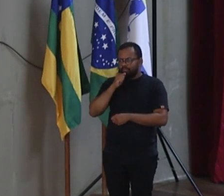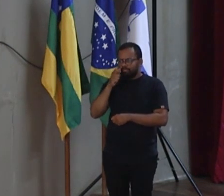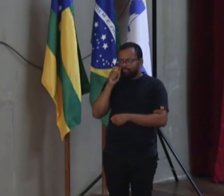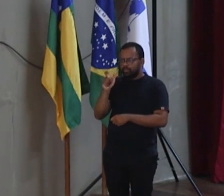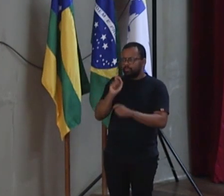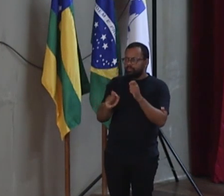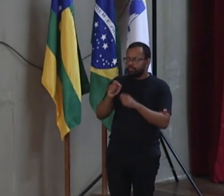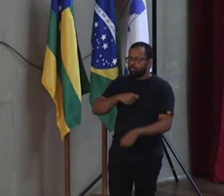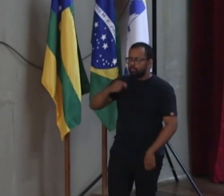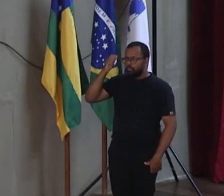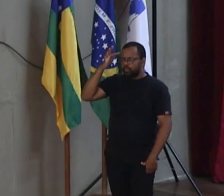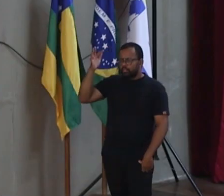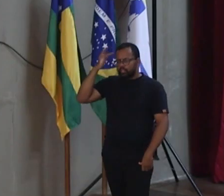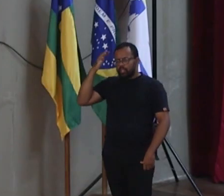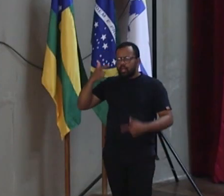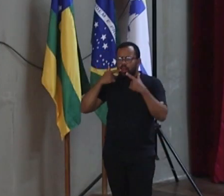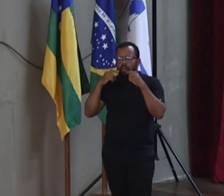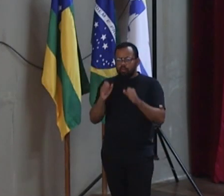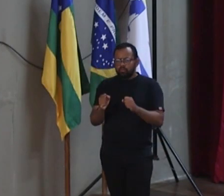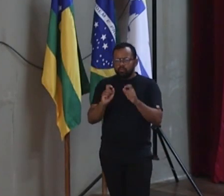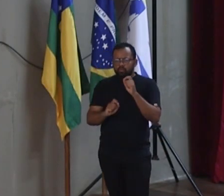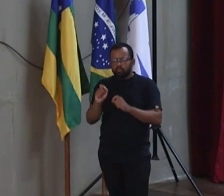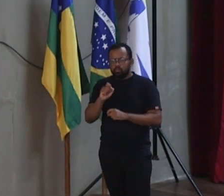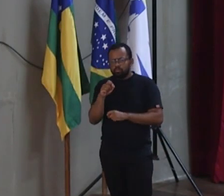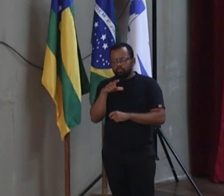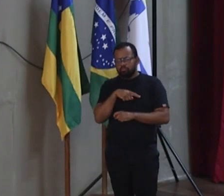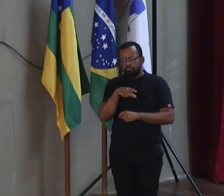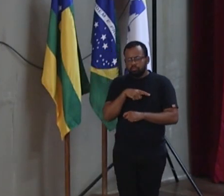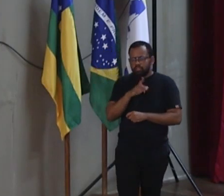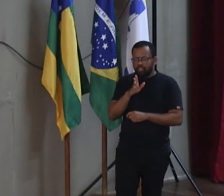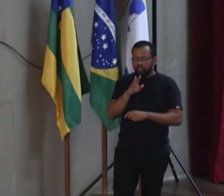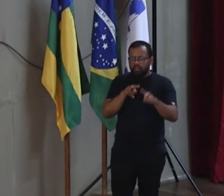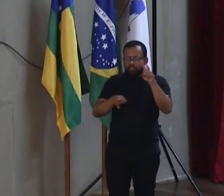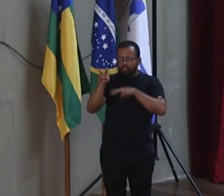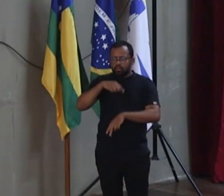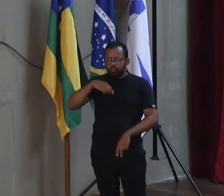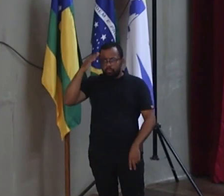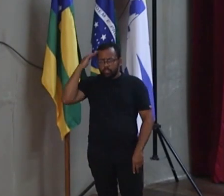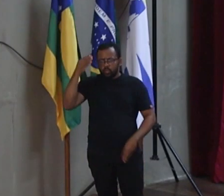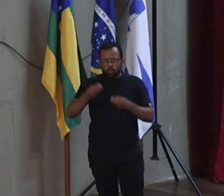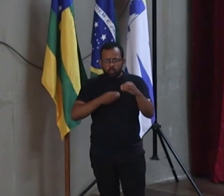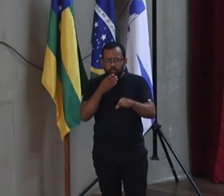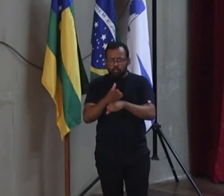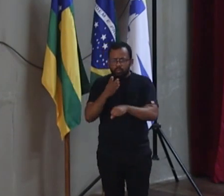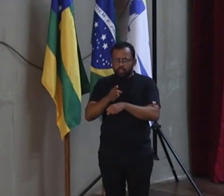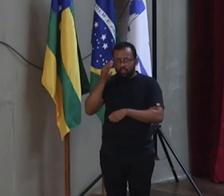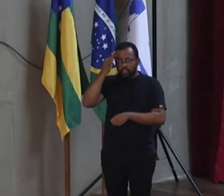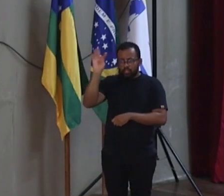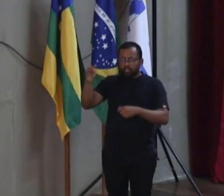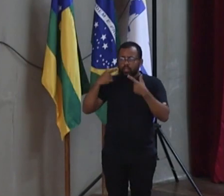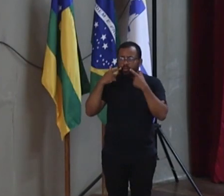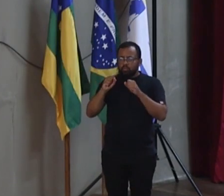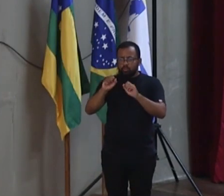interessante é pensar que a visão de linguística aplicada a visão principal era como aplicação de teorias